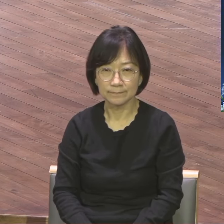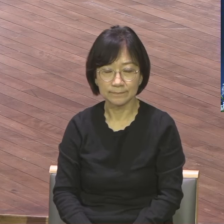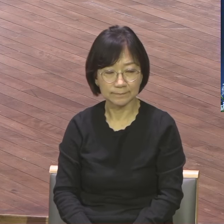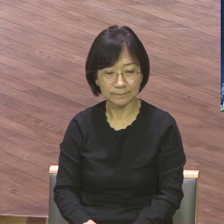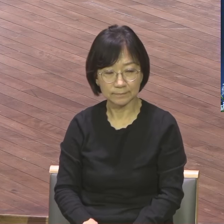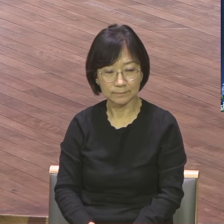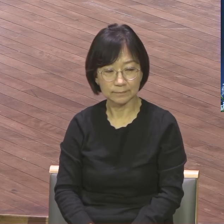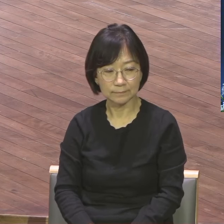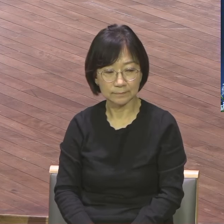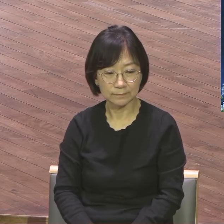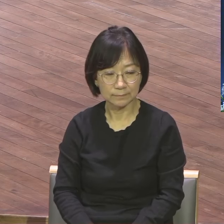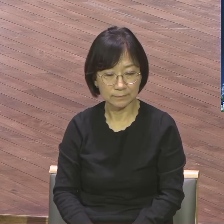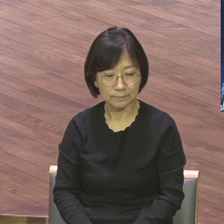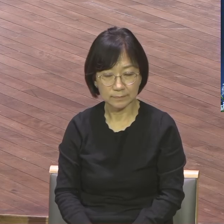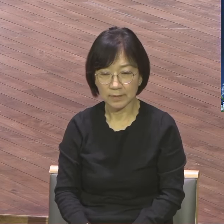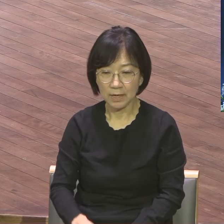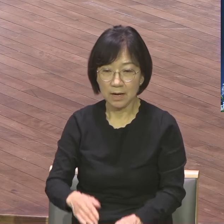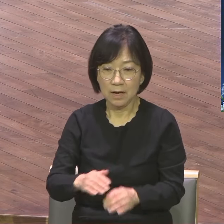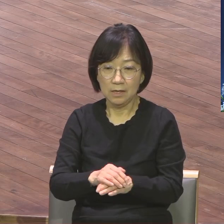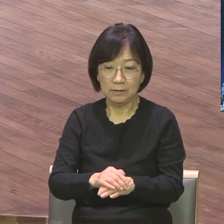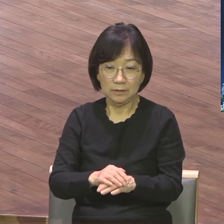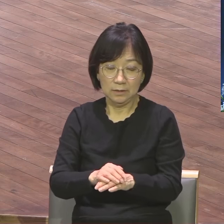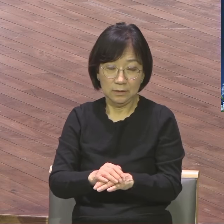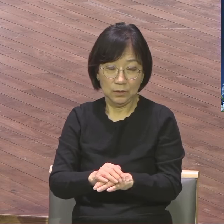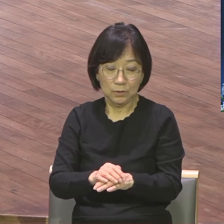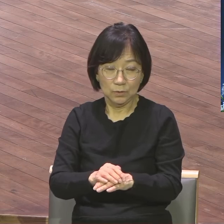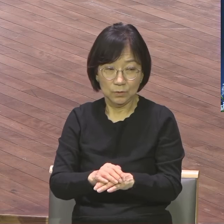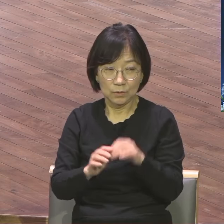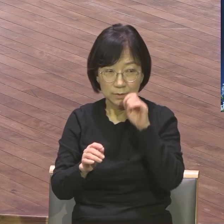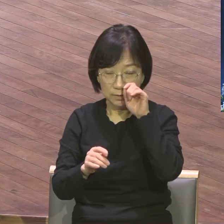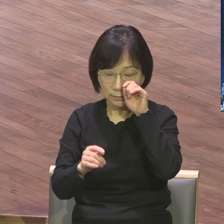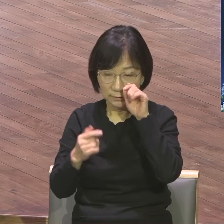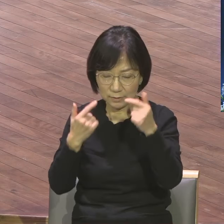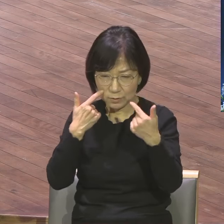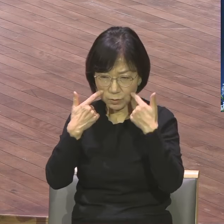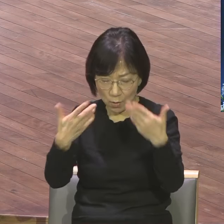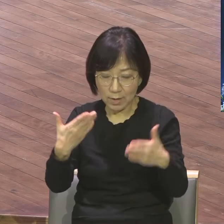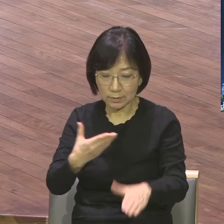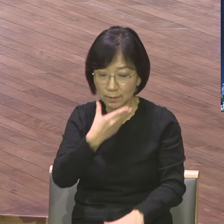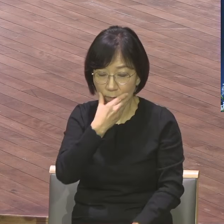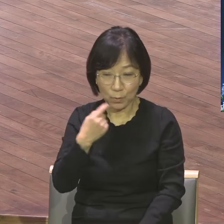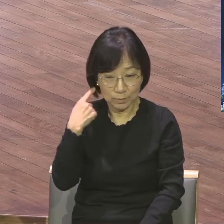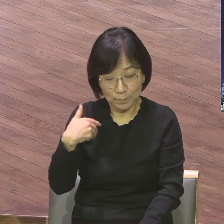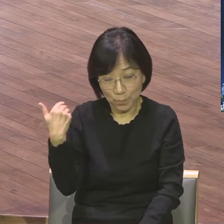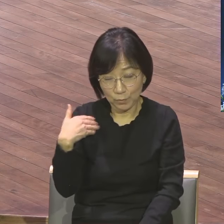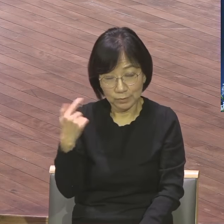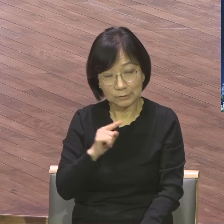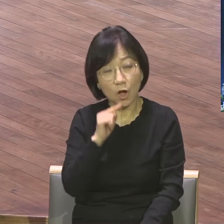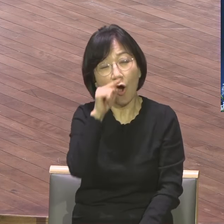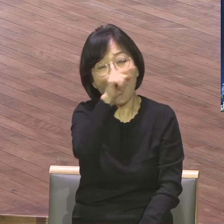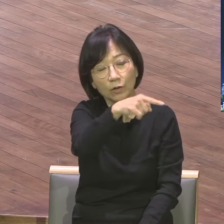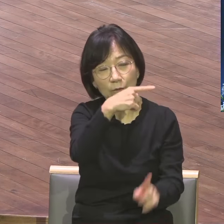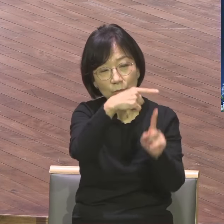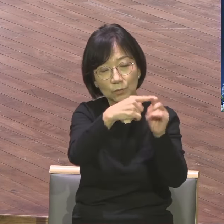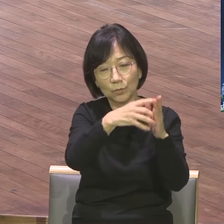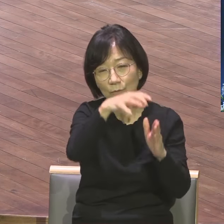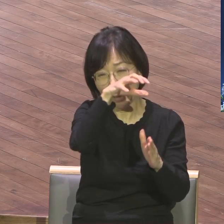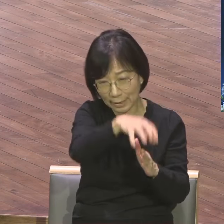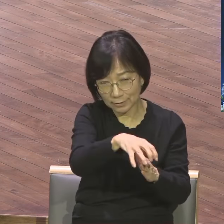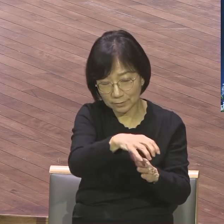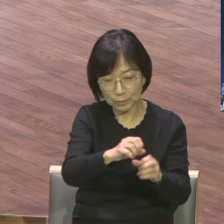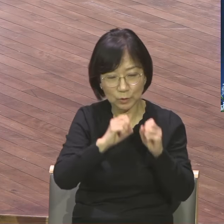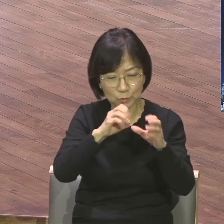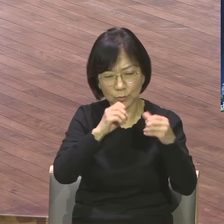아니 원색적인 복음이 없는 교회에서도 한 사람이 400명, 300명, 200명은 그렇게